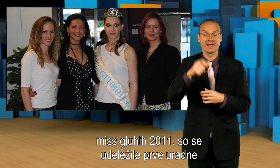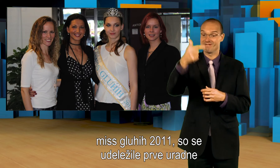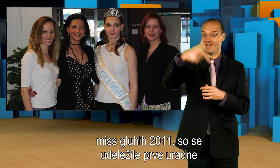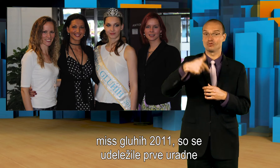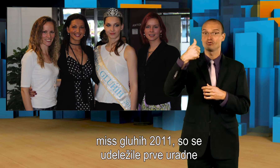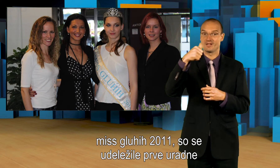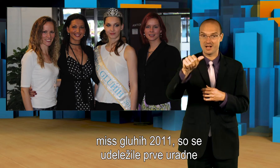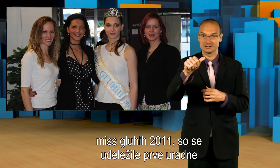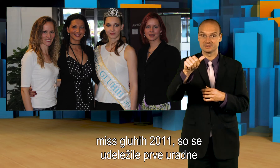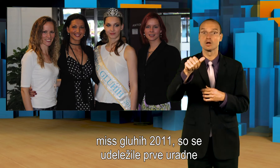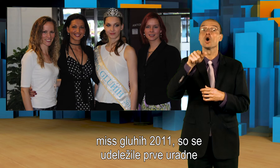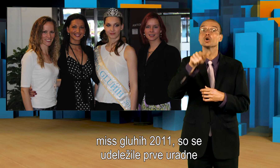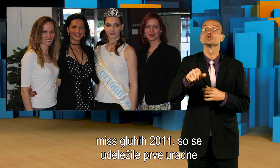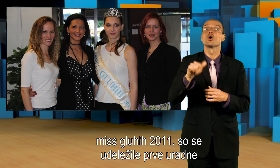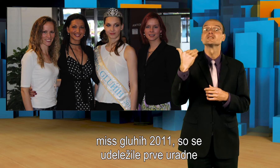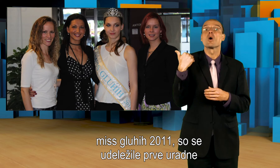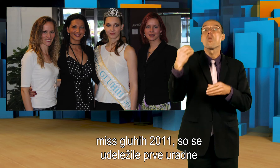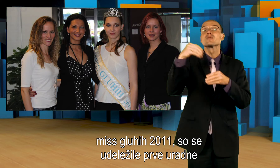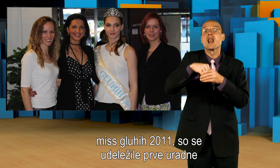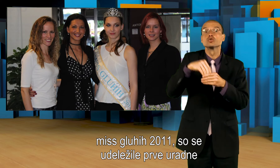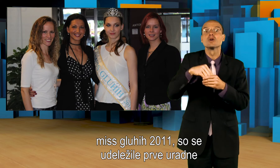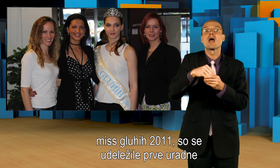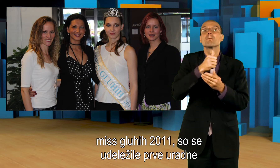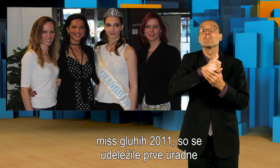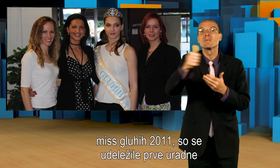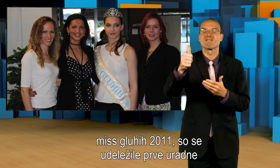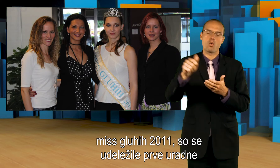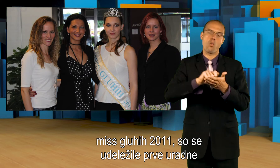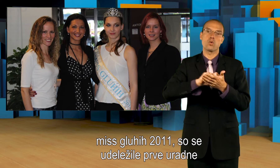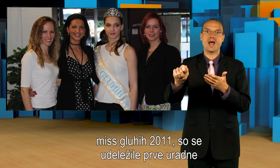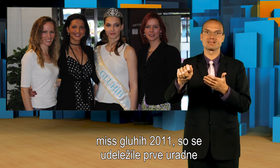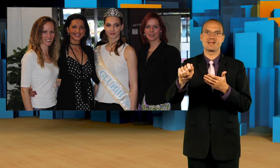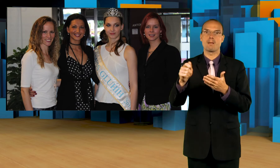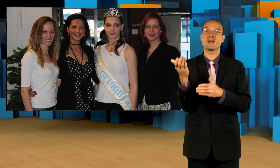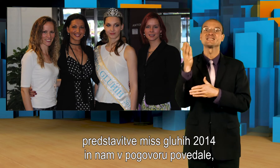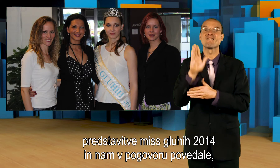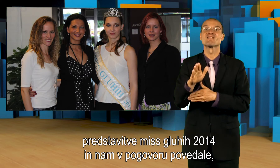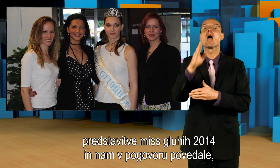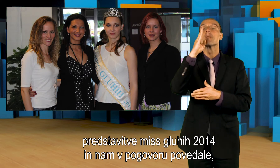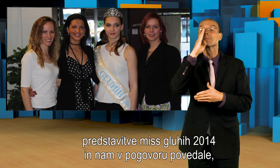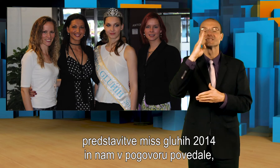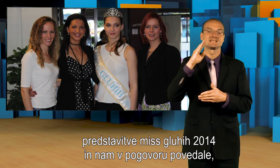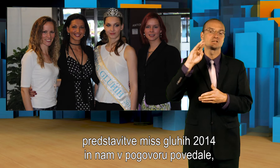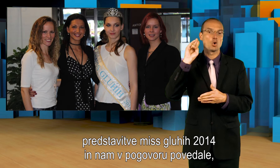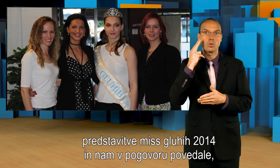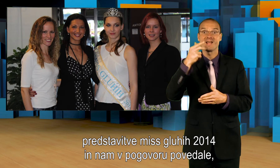pogovoru povedale, po čem so si najbolj zapomnile tisto leto, ko so nosile krono.